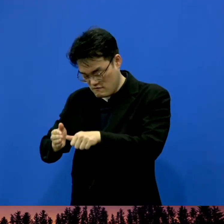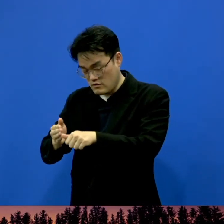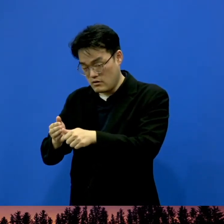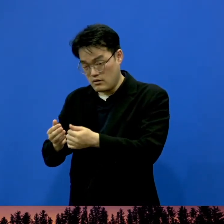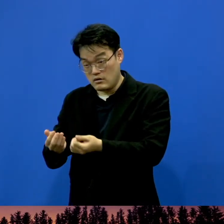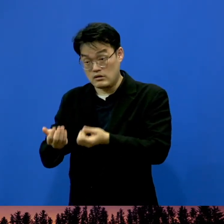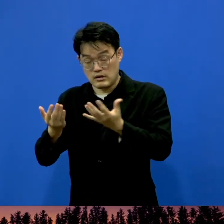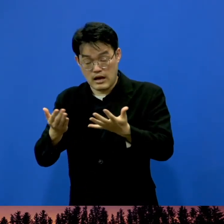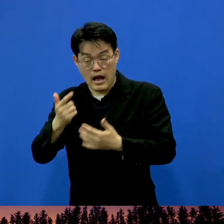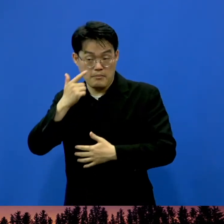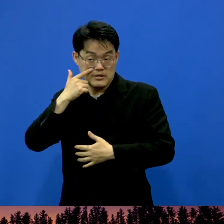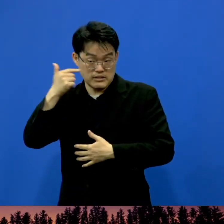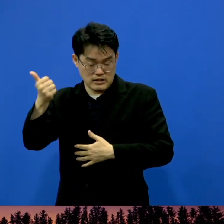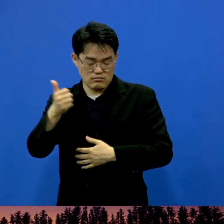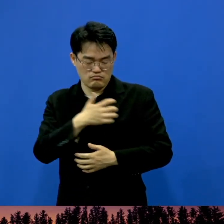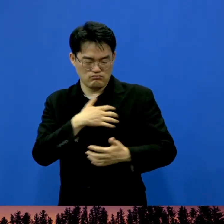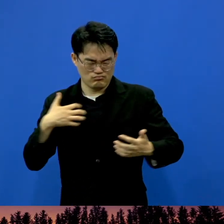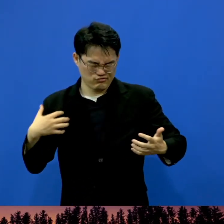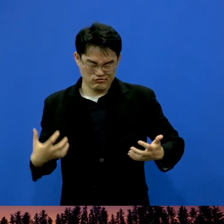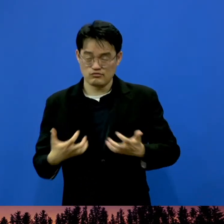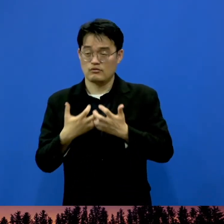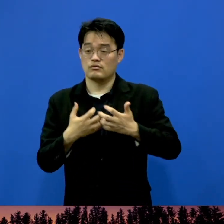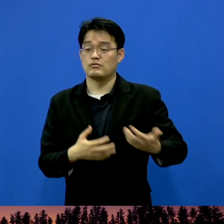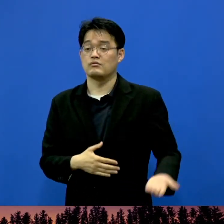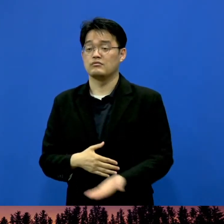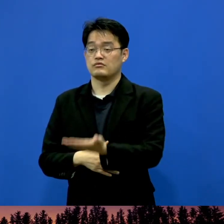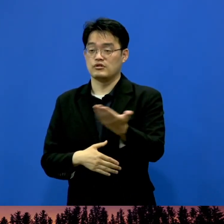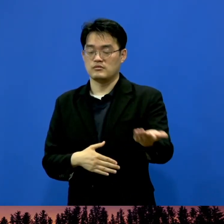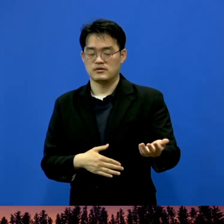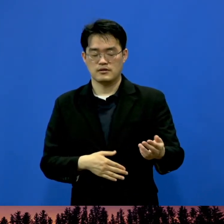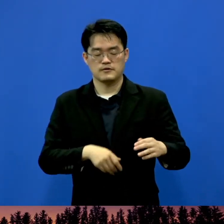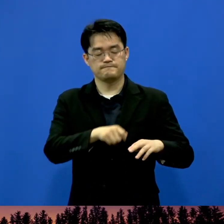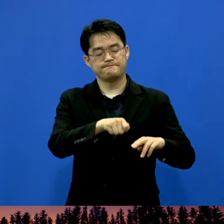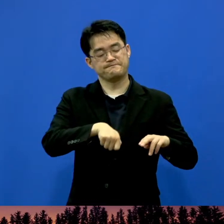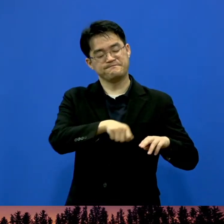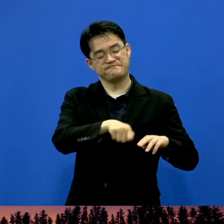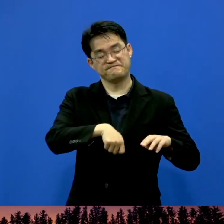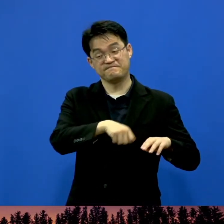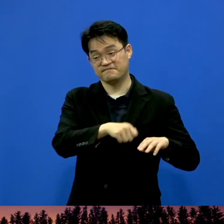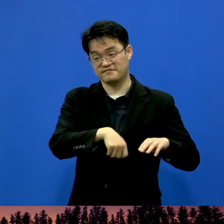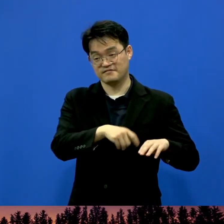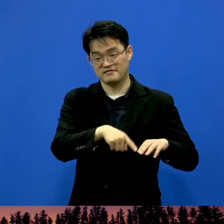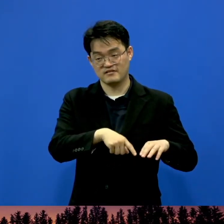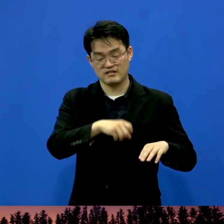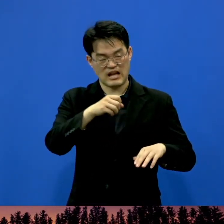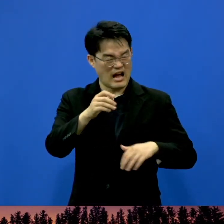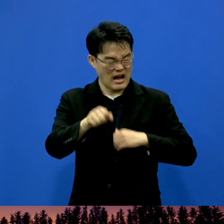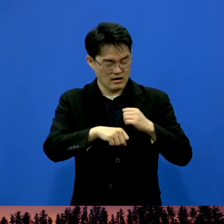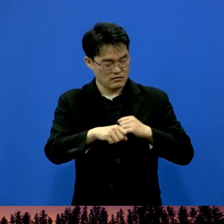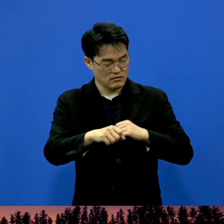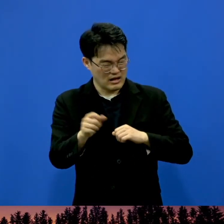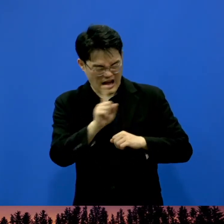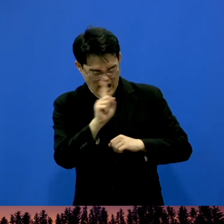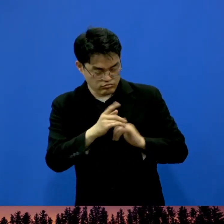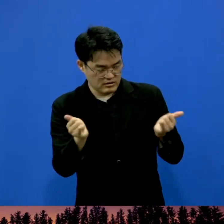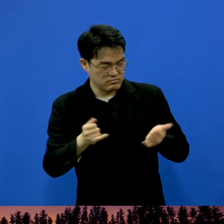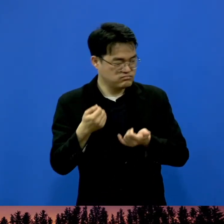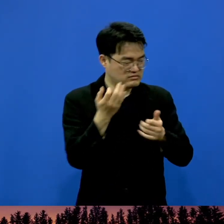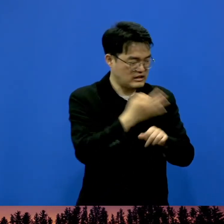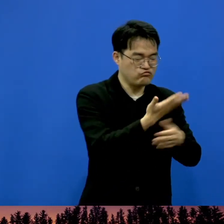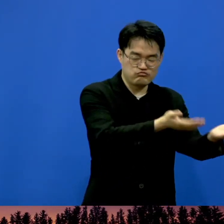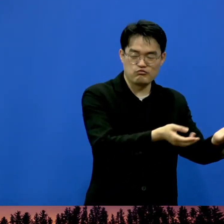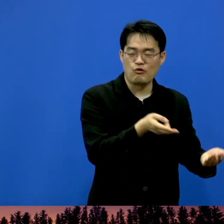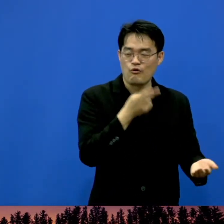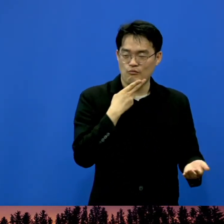예. 아무에게나 이런 거 안심 스테이크 사주지 않잖아요. 그게 풍성함을 말하는. 모리아의 아들 이삭을